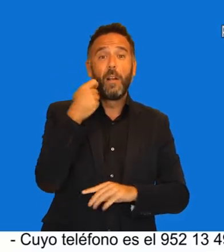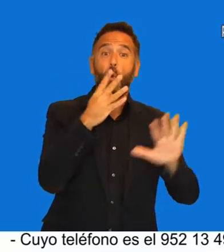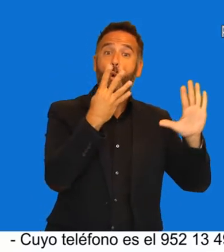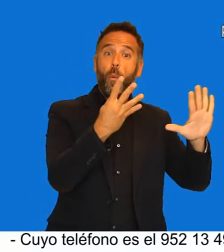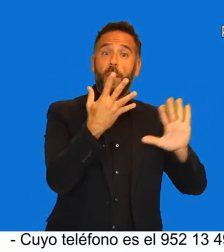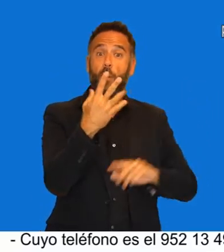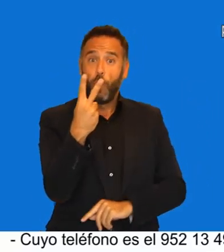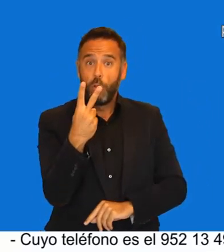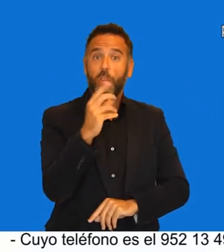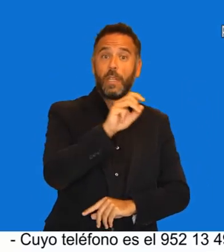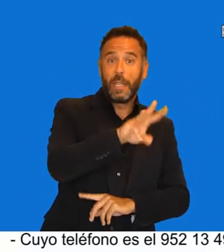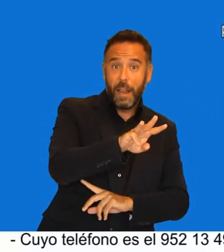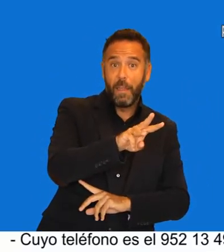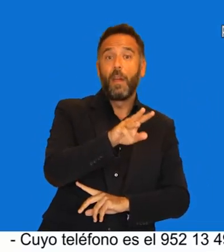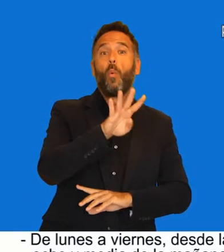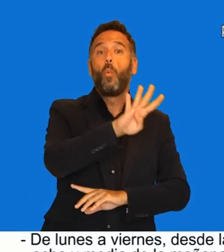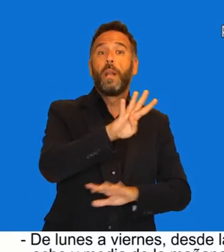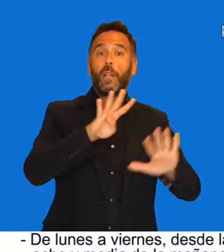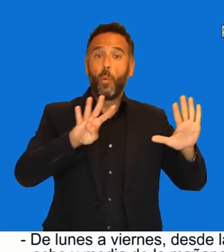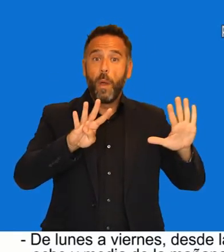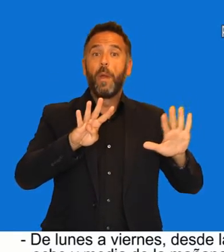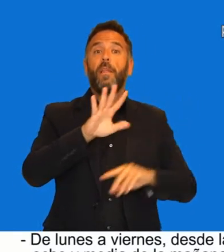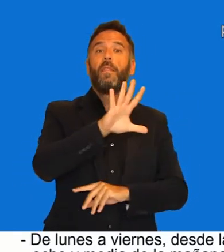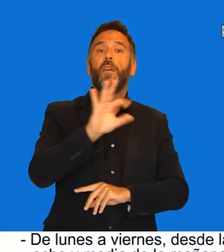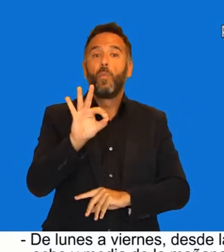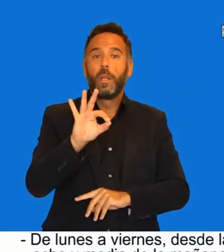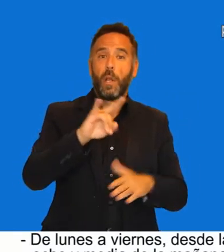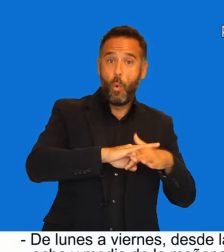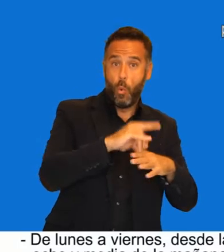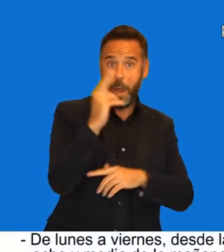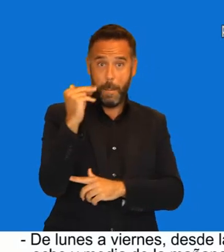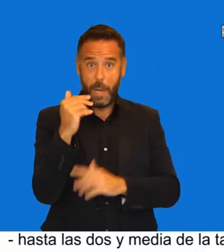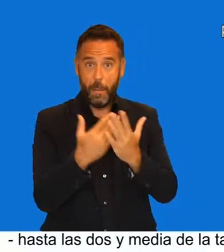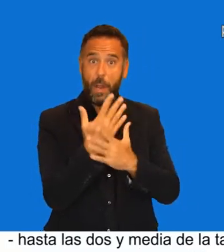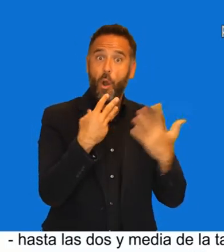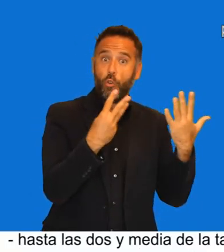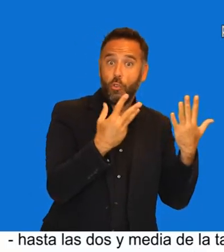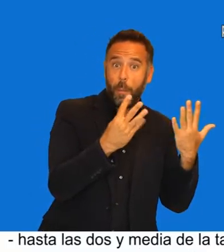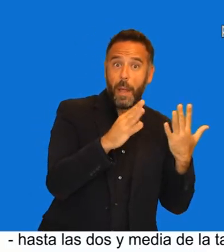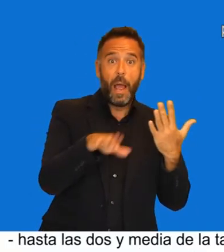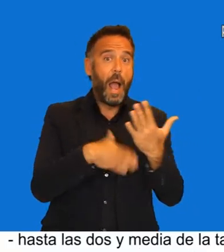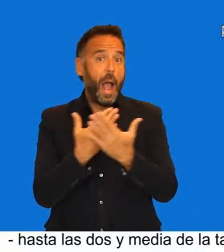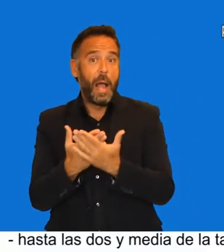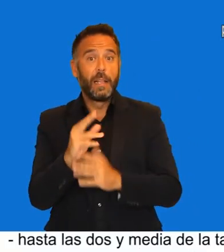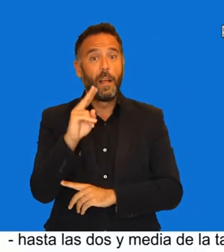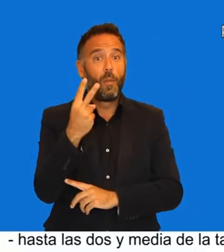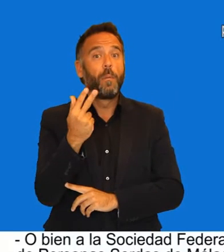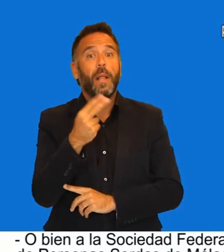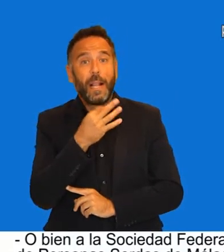13 49 50, de lunes a viernes... ...desde las 8 y media de la mañana... ...hasta las 2 y media de la tarde... ...o bien,